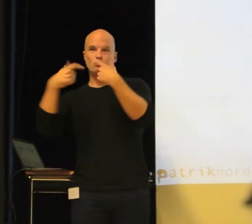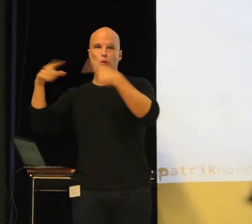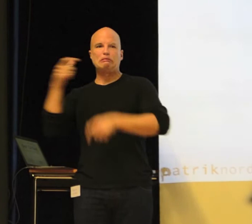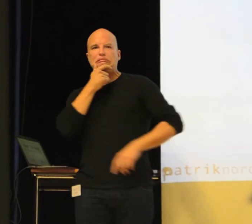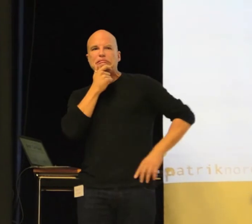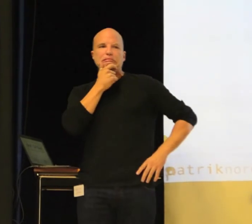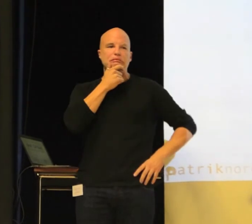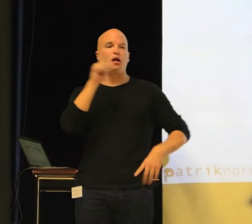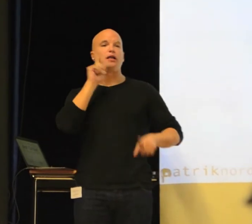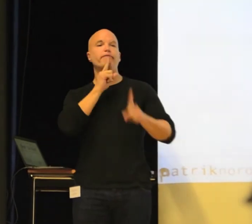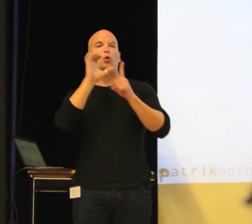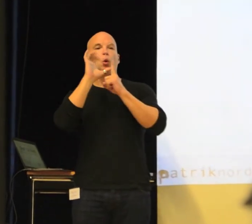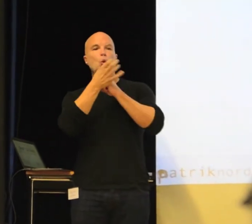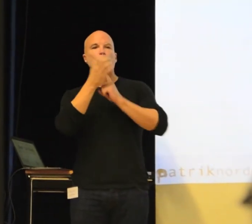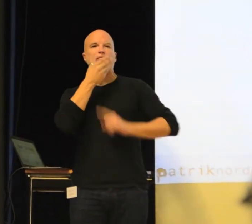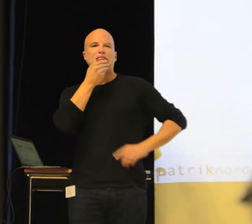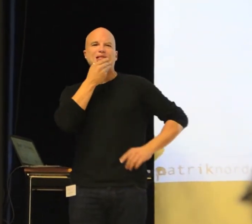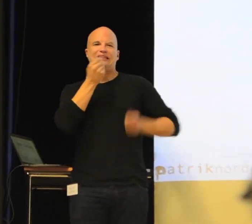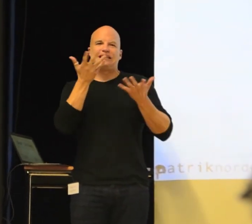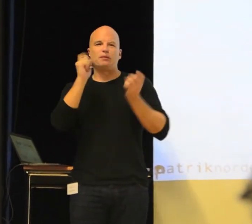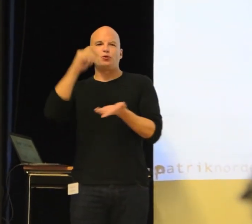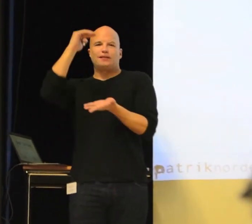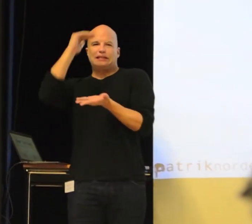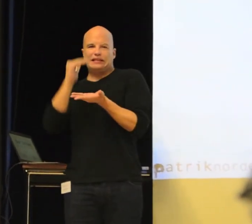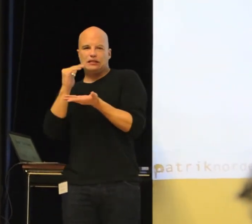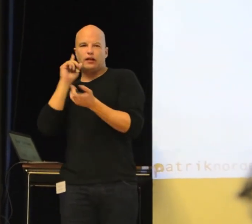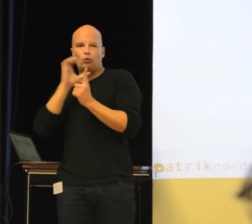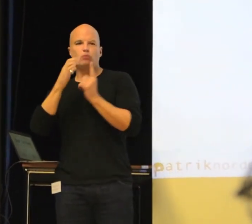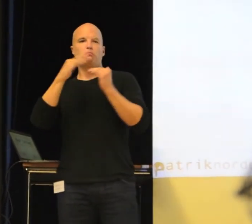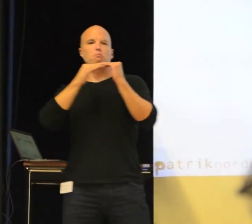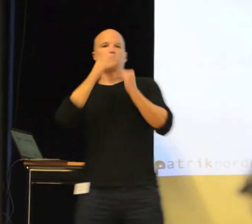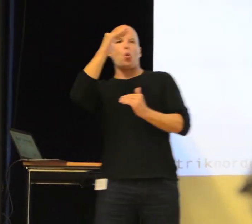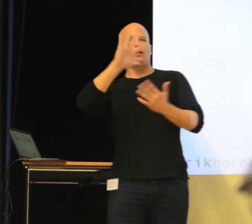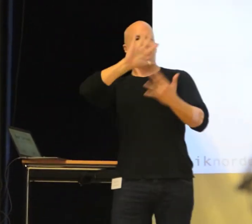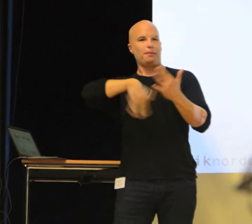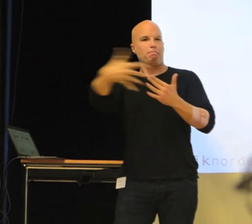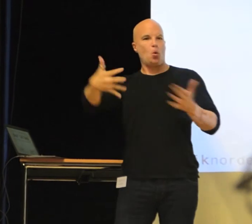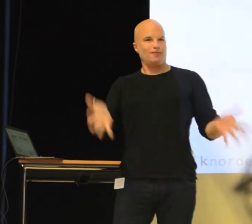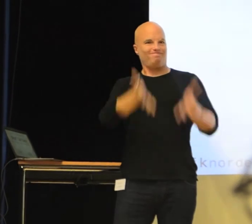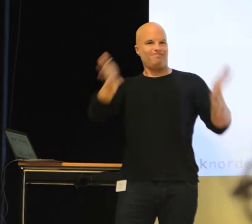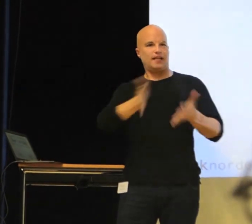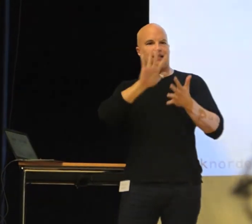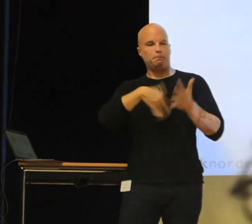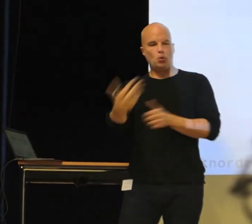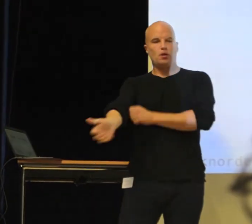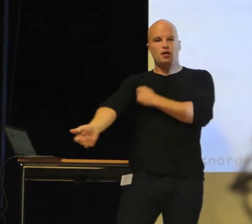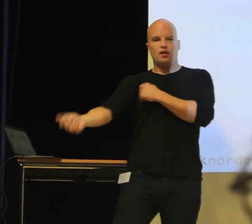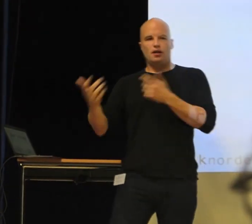modsætning. Hvilken kultur skal man give et nyfødt barn? Det svenske døveforbund har overvejet,